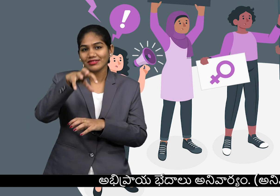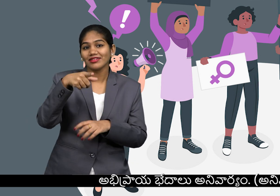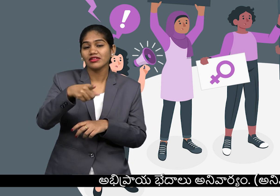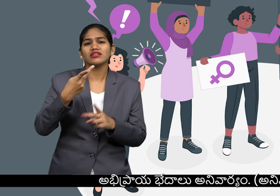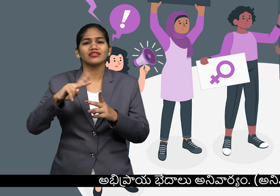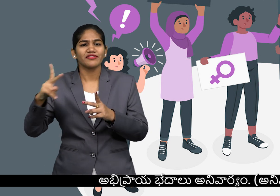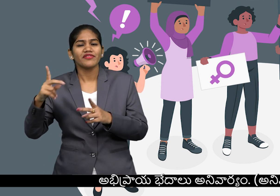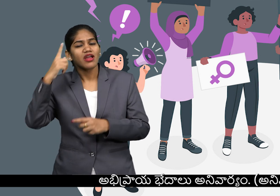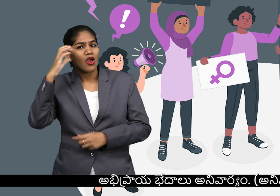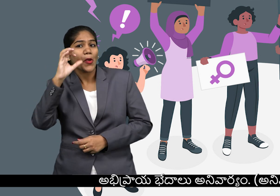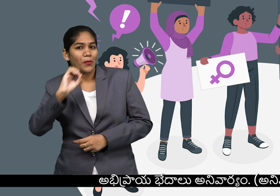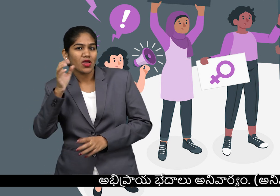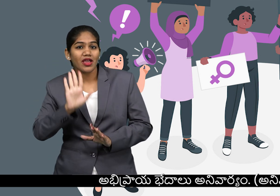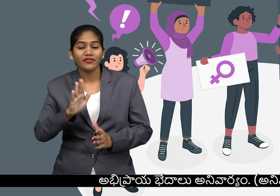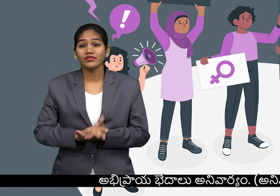భేదాలు అనివార్యం.